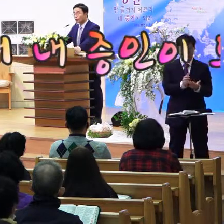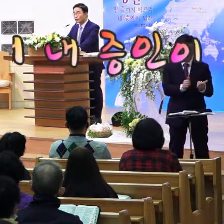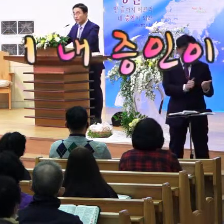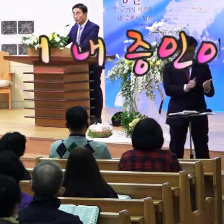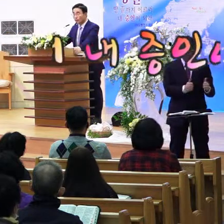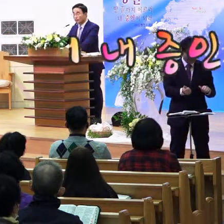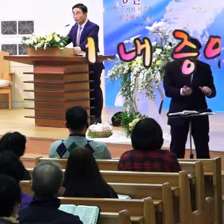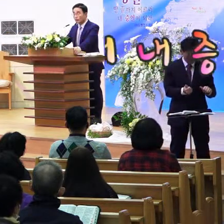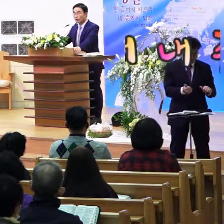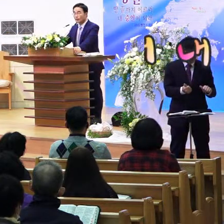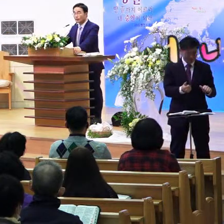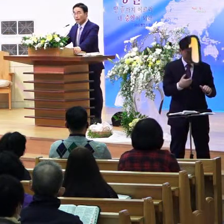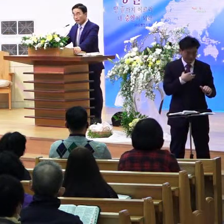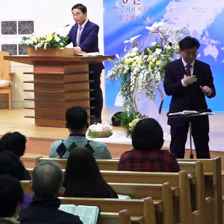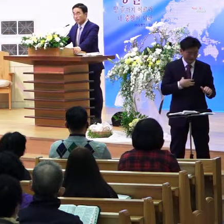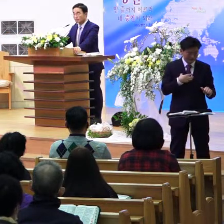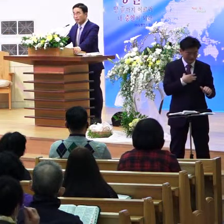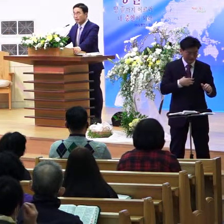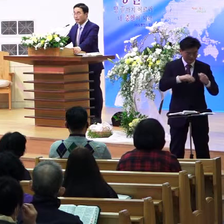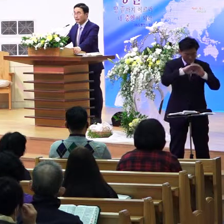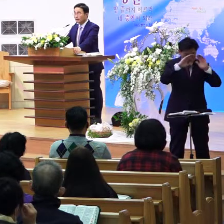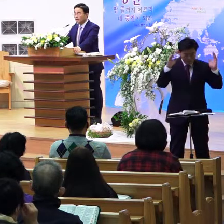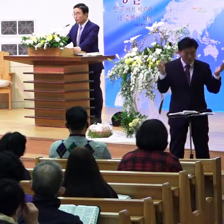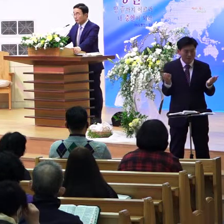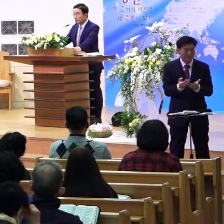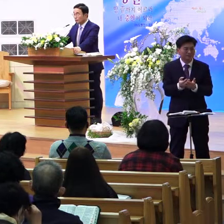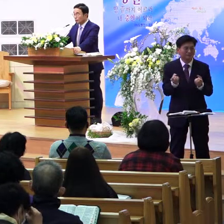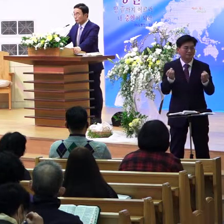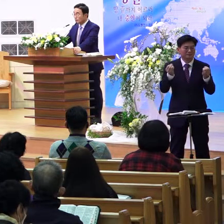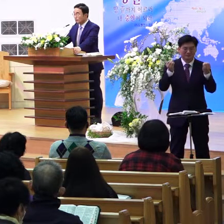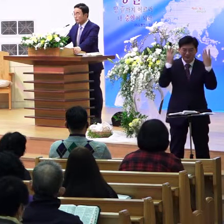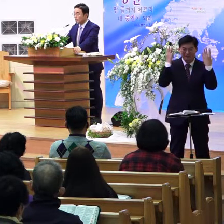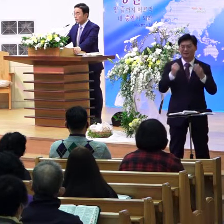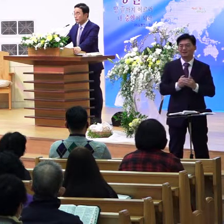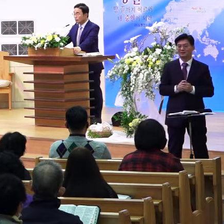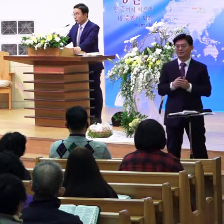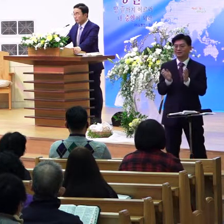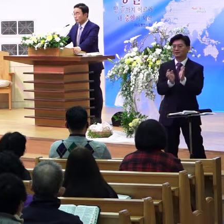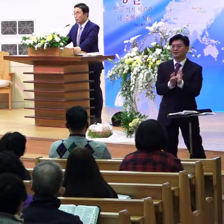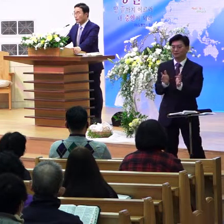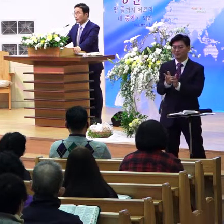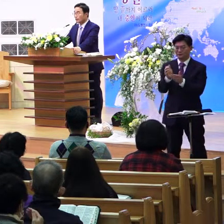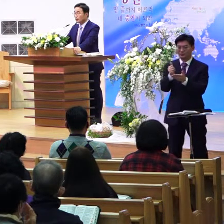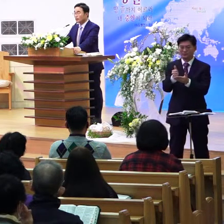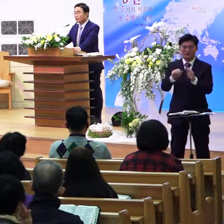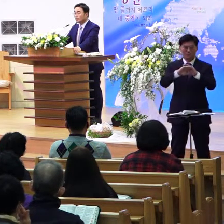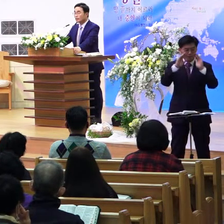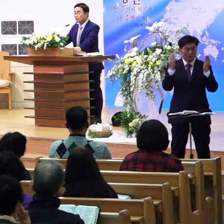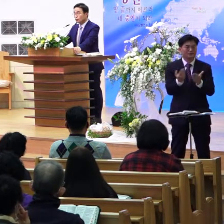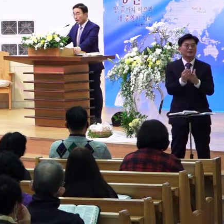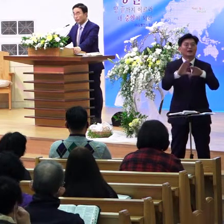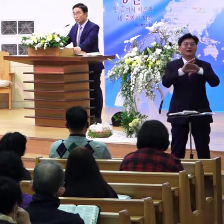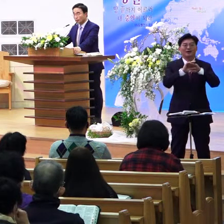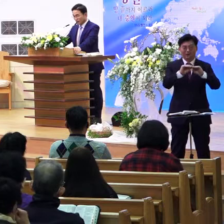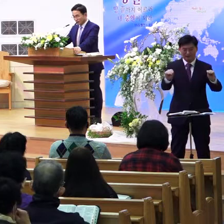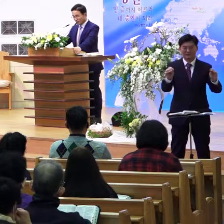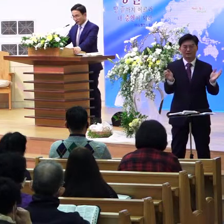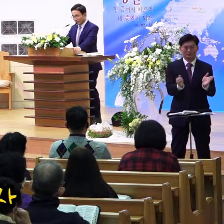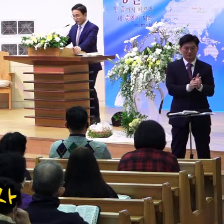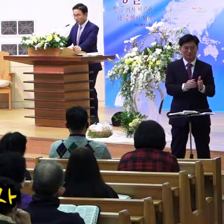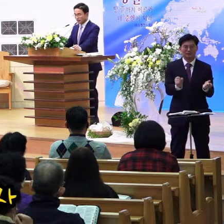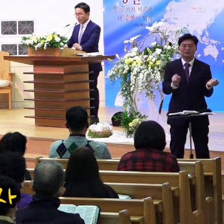사망의 권세도 다 끝났습니다. 예수님께서 그 모든 것을 물리치시고